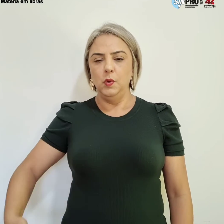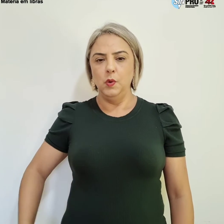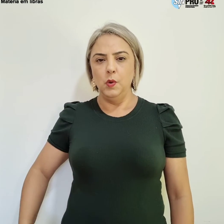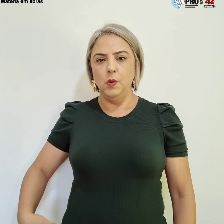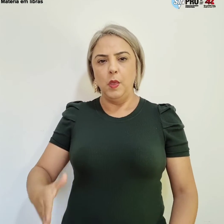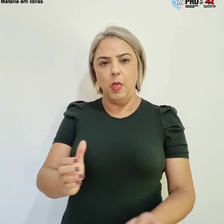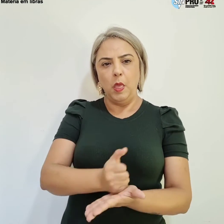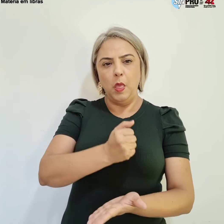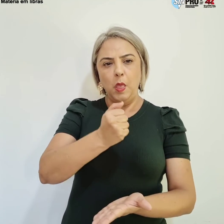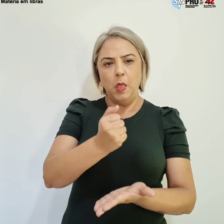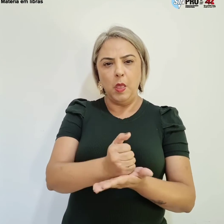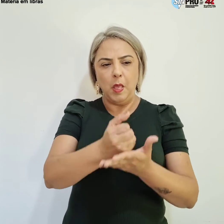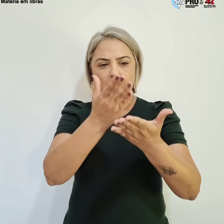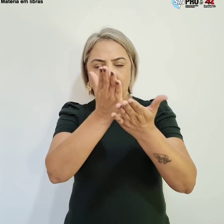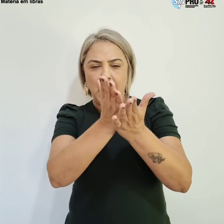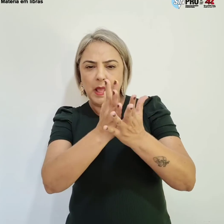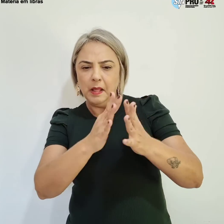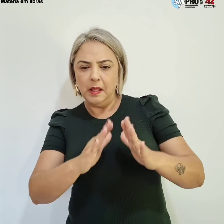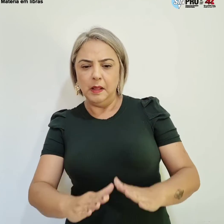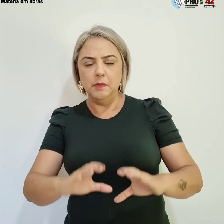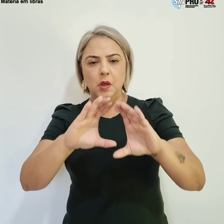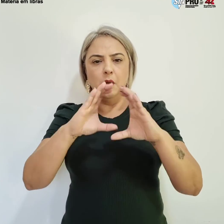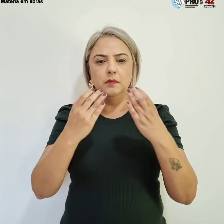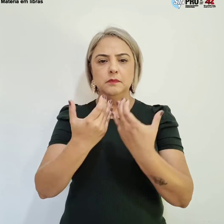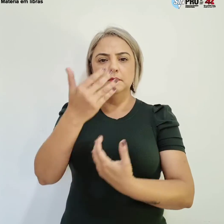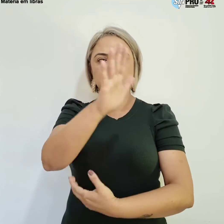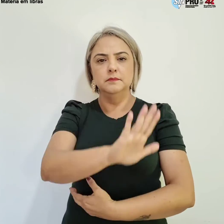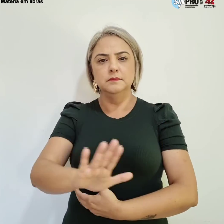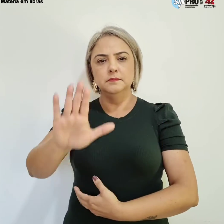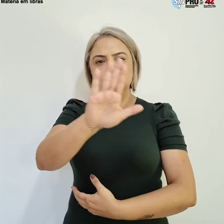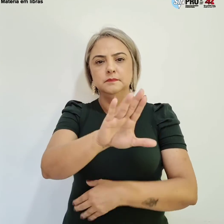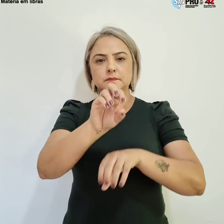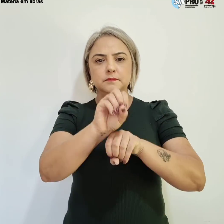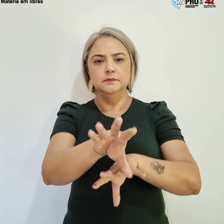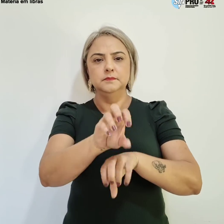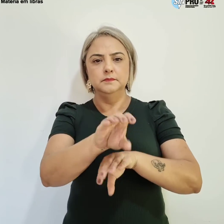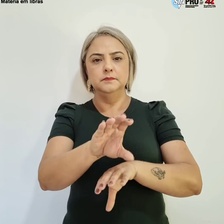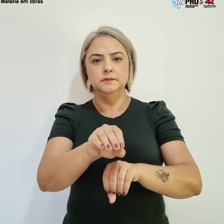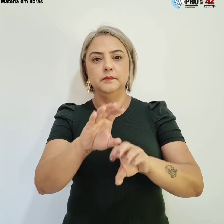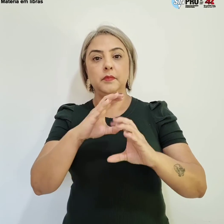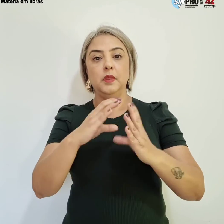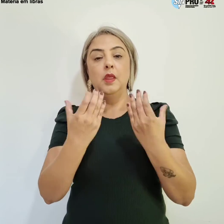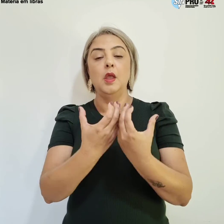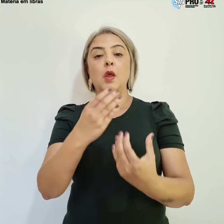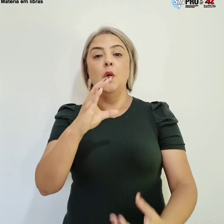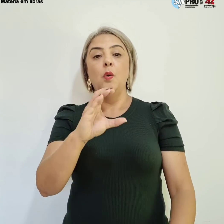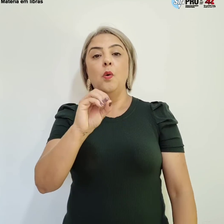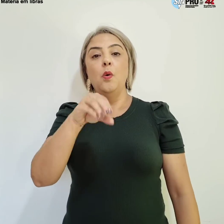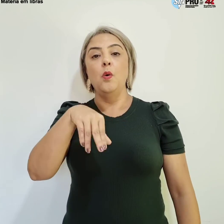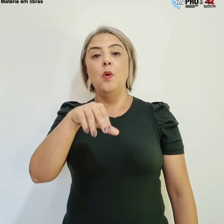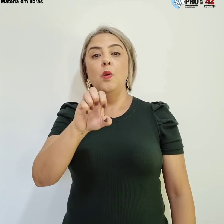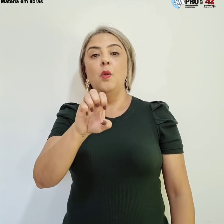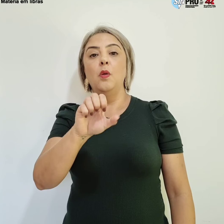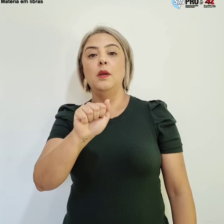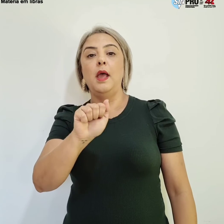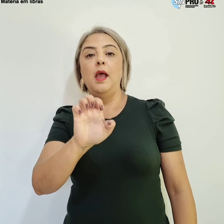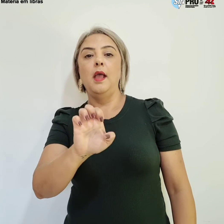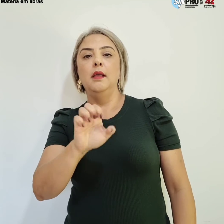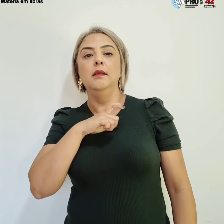golpista desconstruiu a Conferência Nacional de Educação, CONAE. As edições da